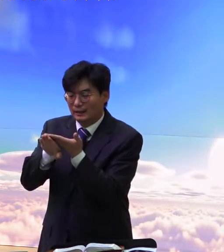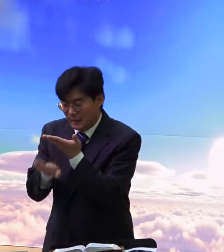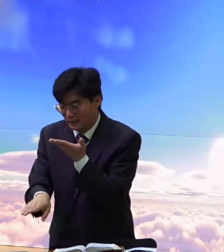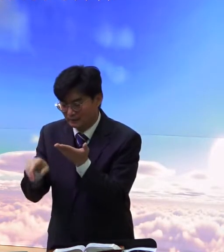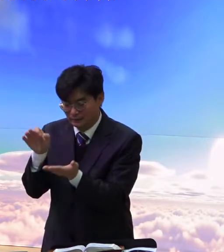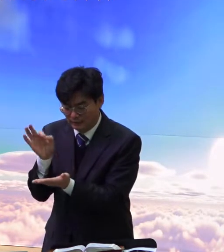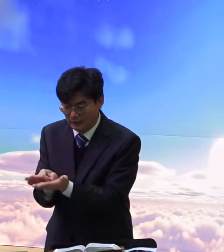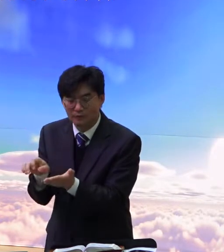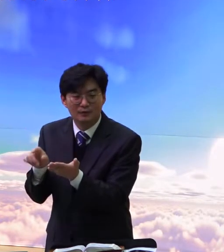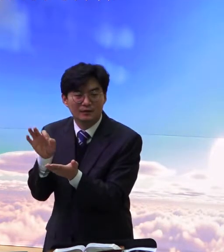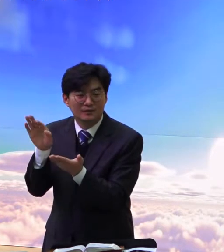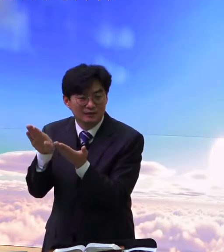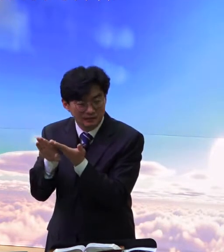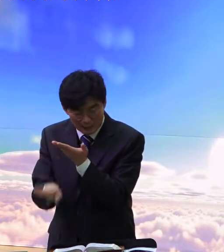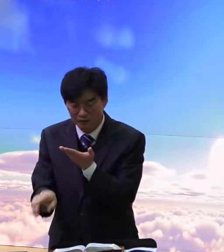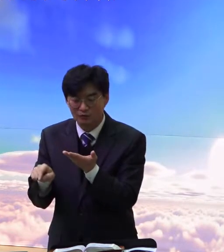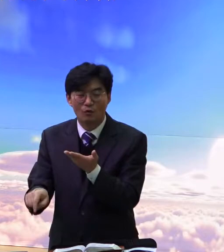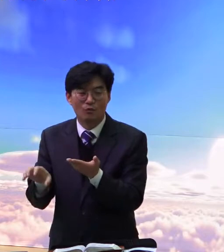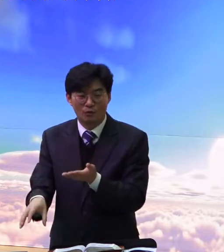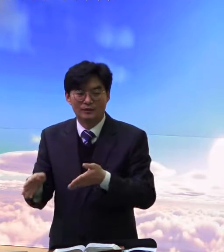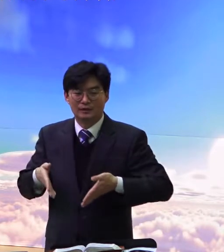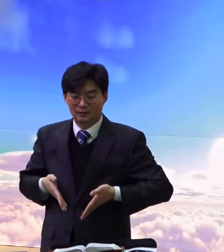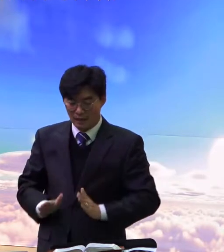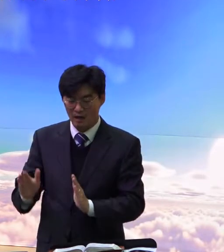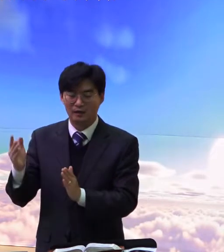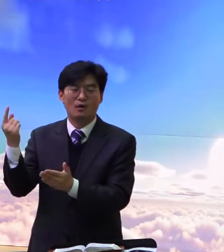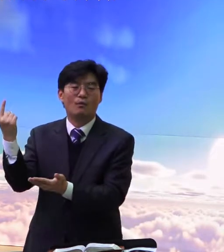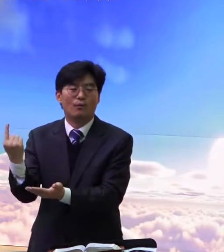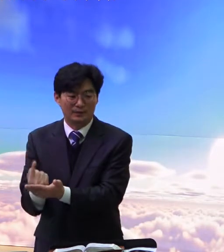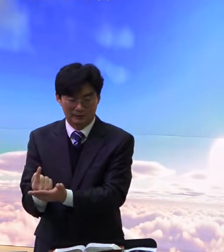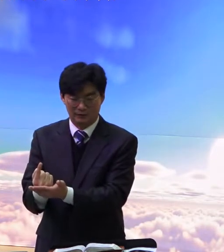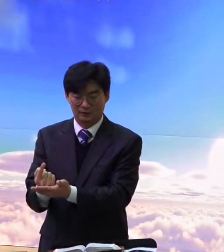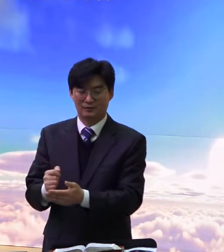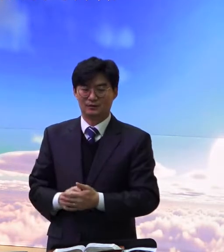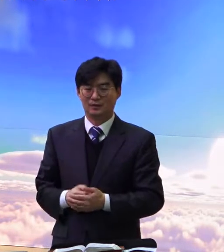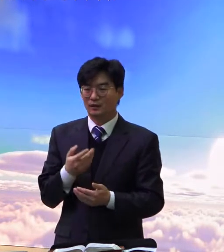오셨습니다. 낮은 자리에 오신 왕이십니다.